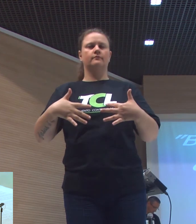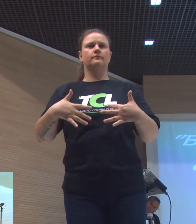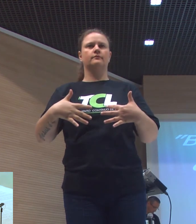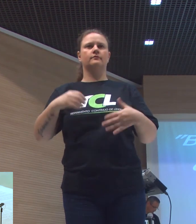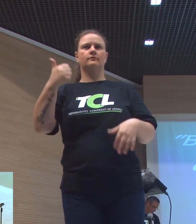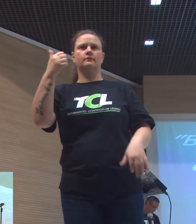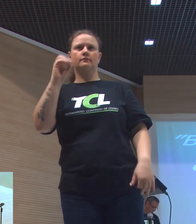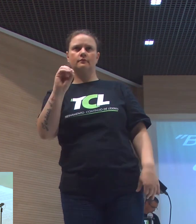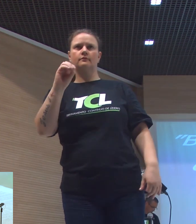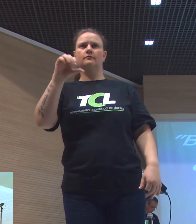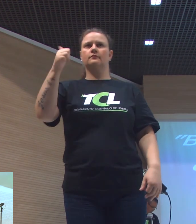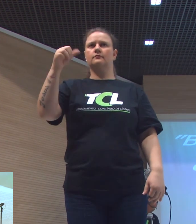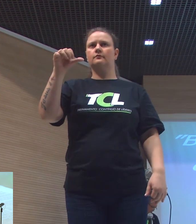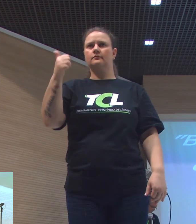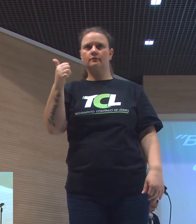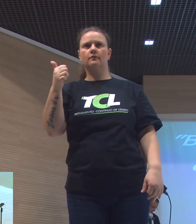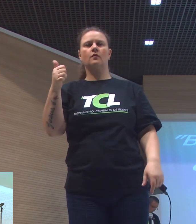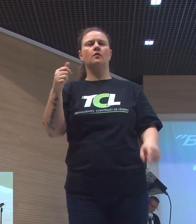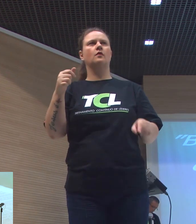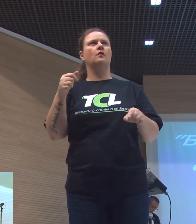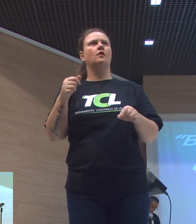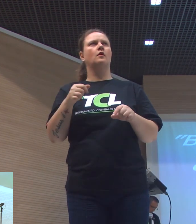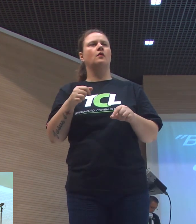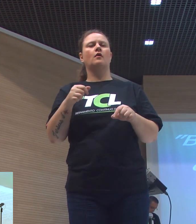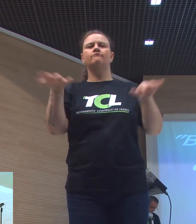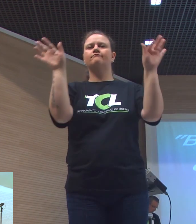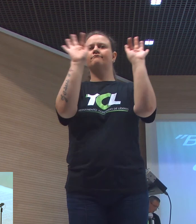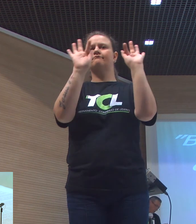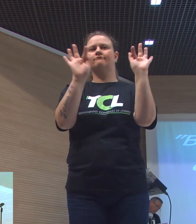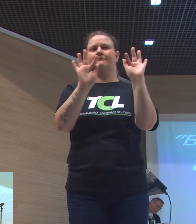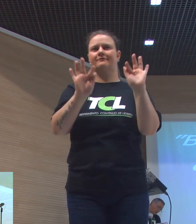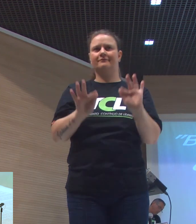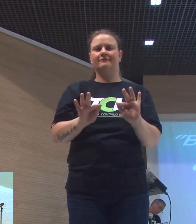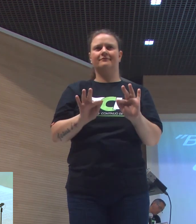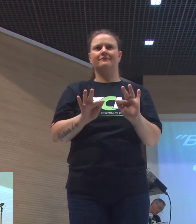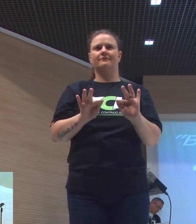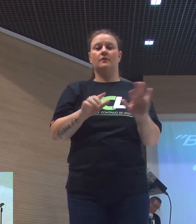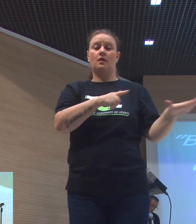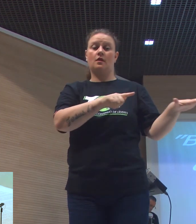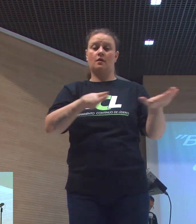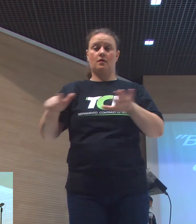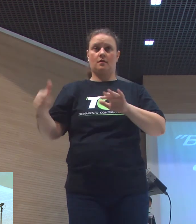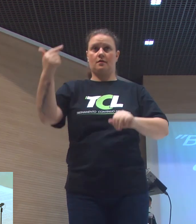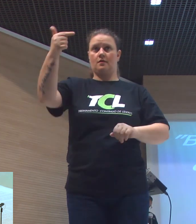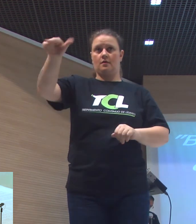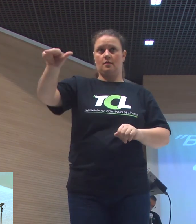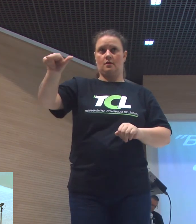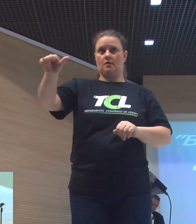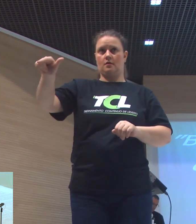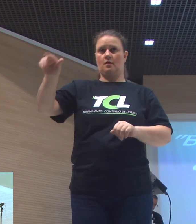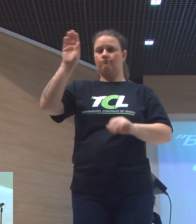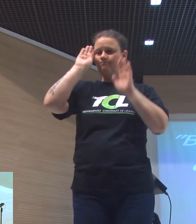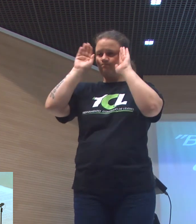10, 11 é a mesma bem-aventurança. Na semana seguinte a gente vai falar especificamente